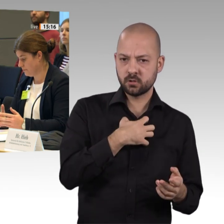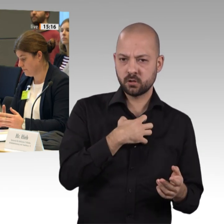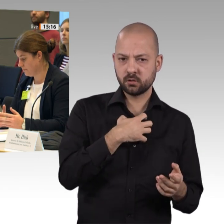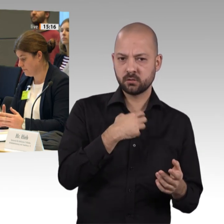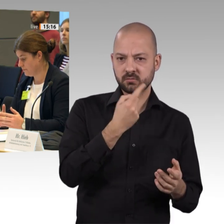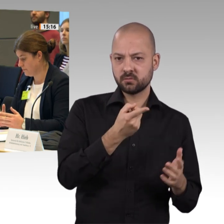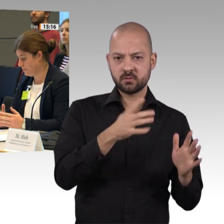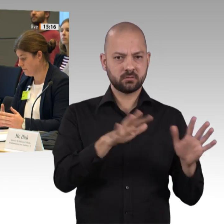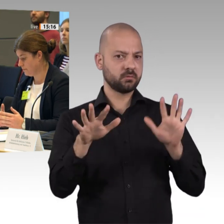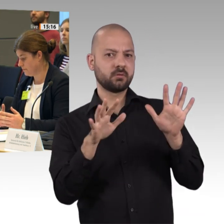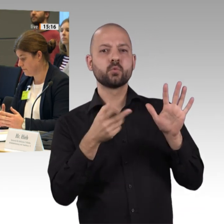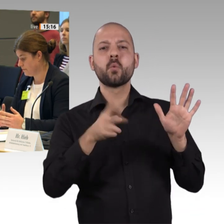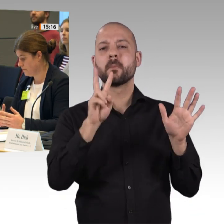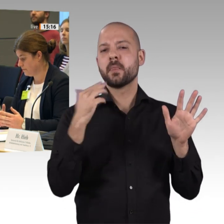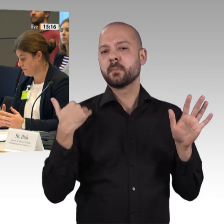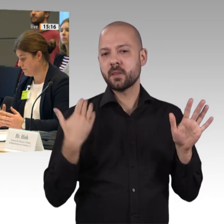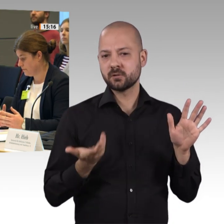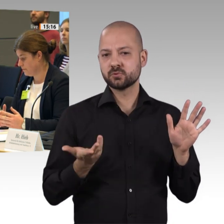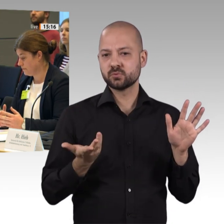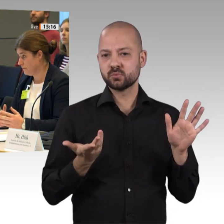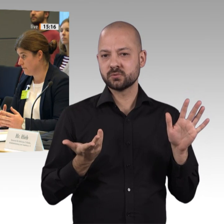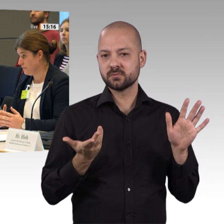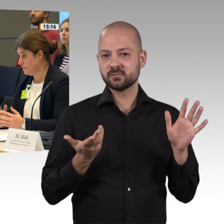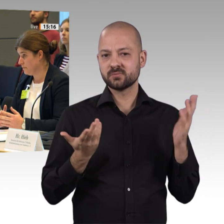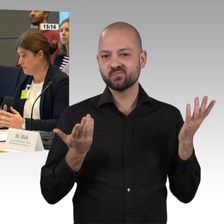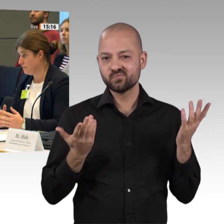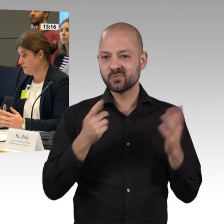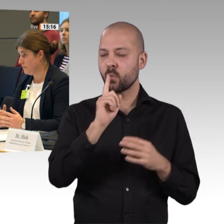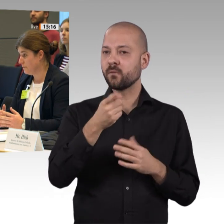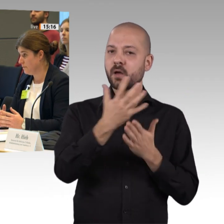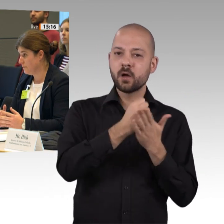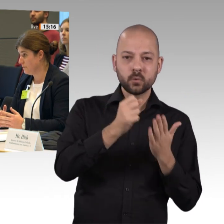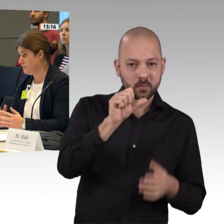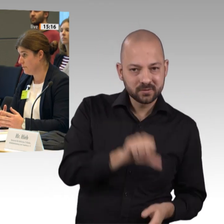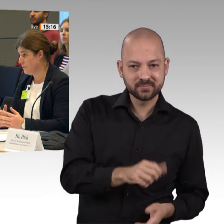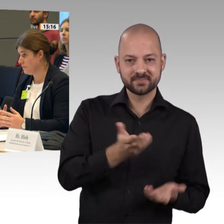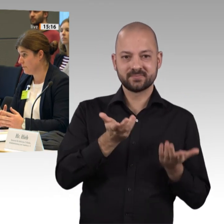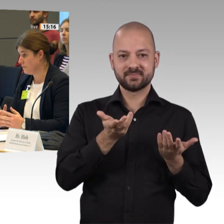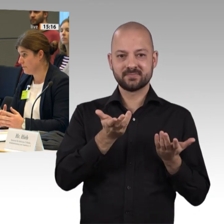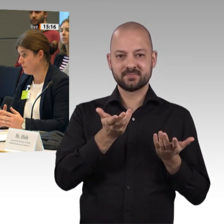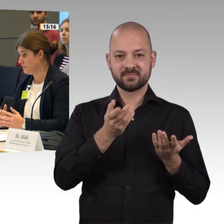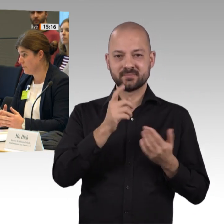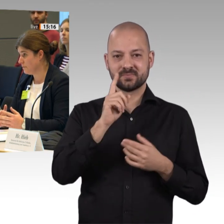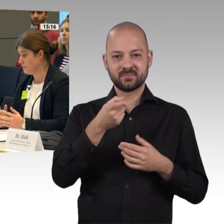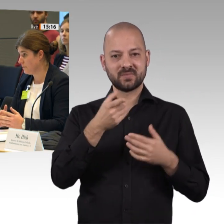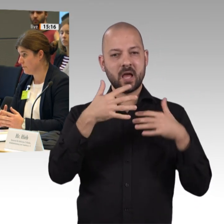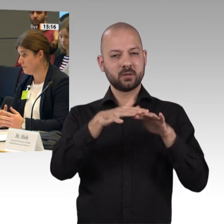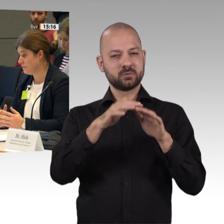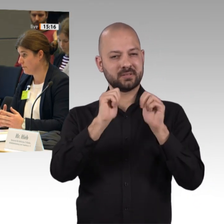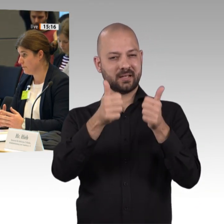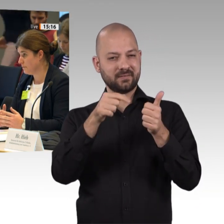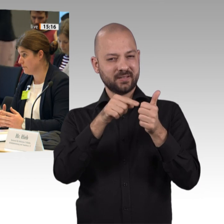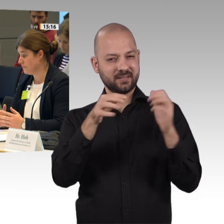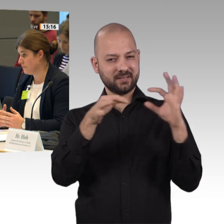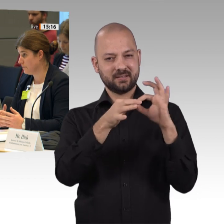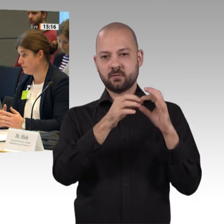vom ersten Tag des Einkommens an herangezogen. Damit sind sie zeitlebens neben der familiären auch in der finanziellen Verantwortung und erfahren mitunter